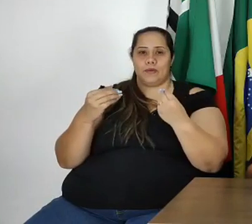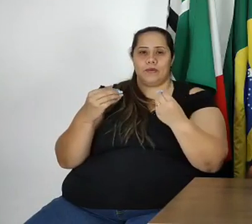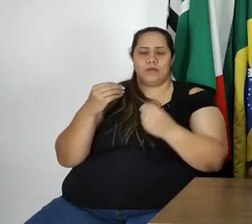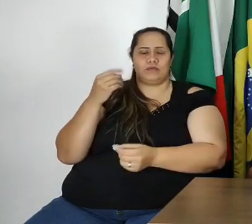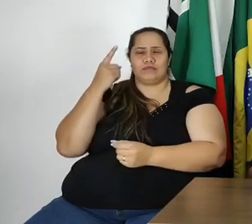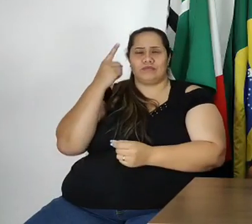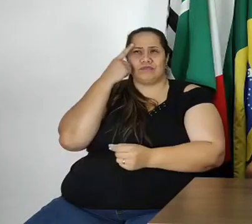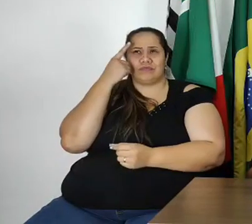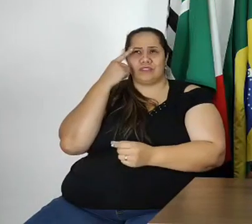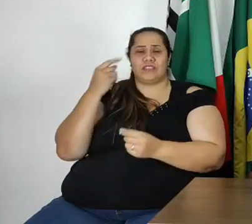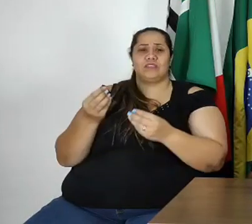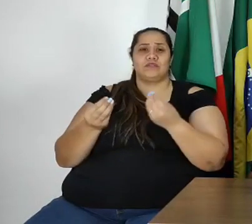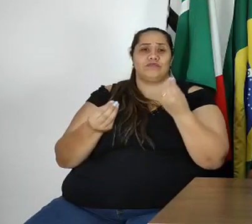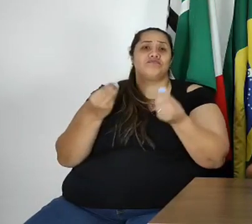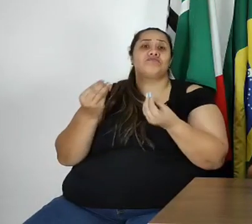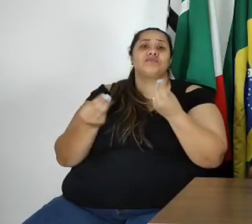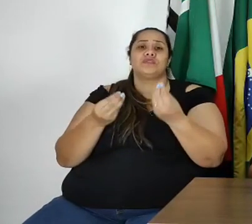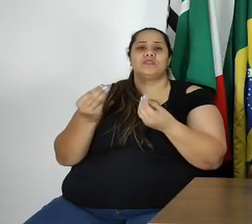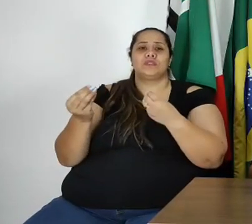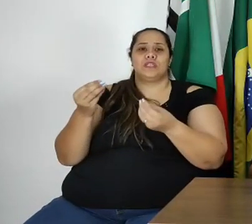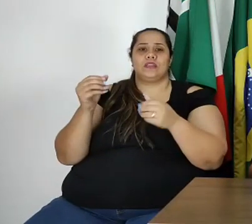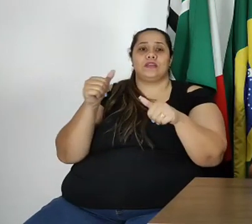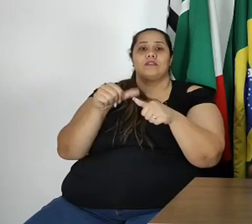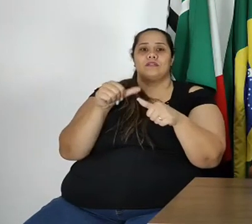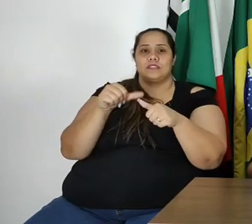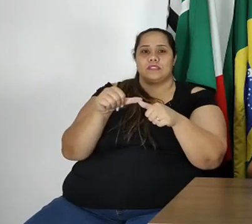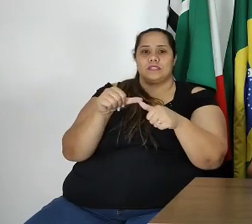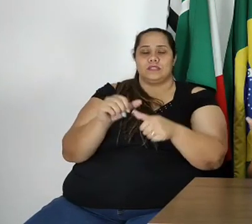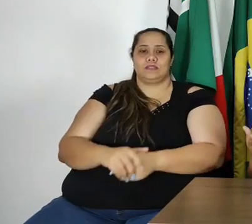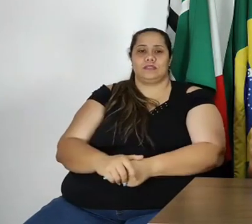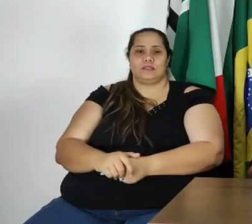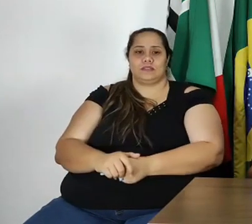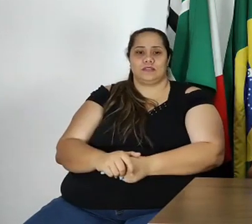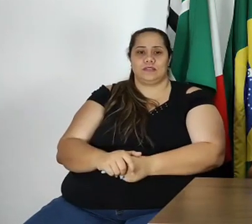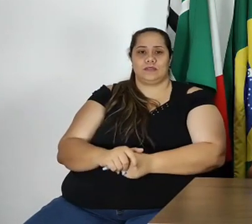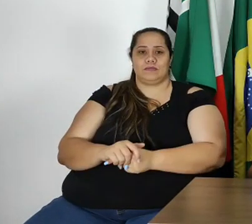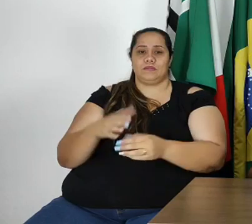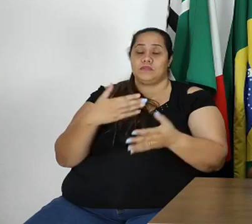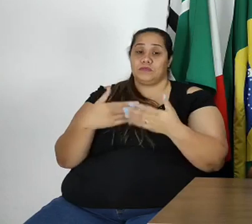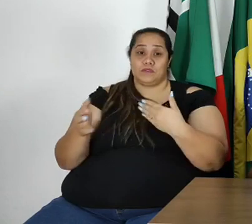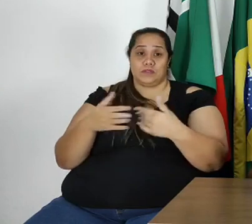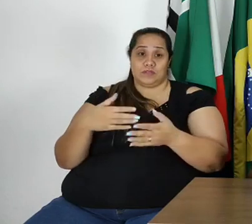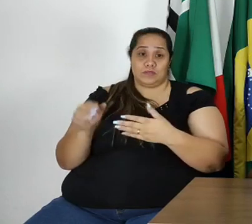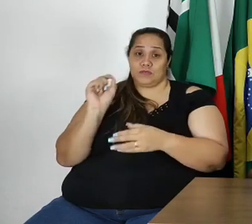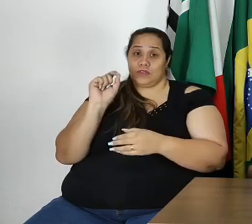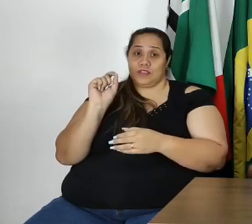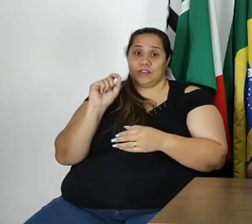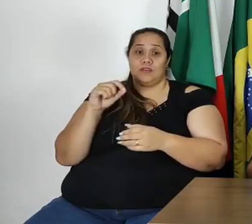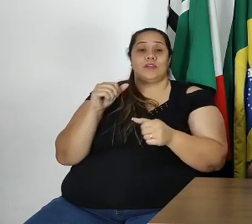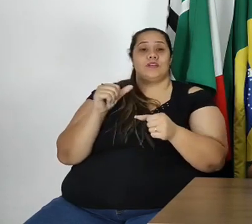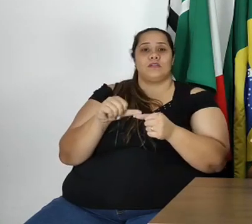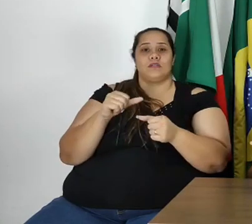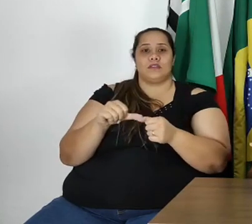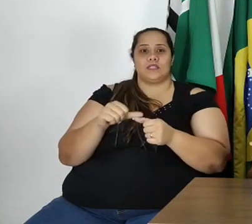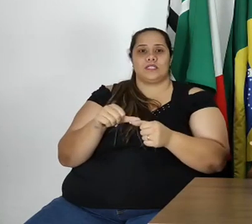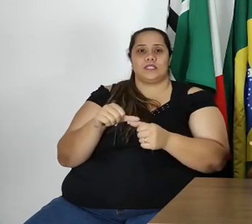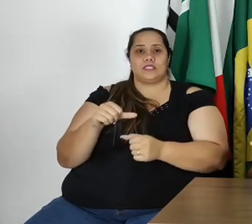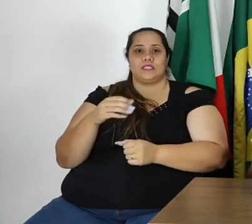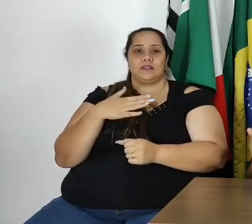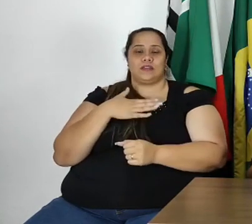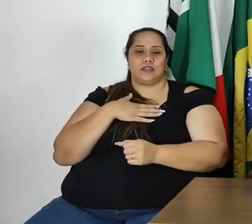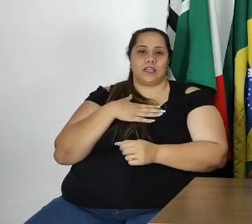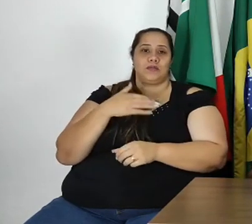não sabia, eu tinha 17 anos e não tinha certeza de nada, eu não sabia o que fazer, qual seria meu